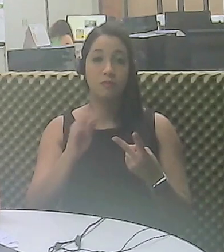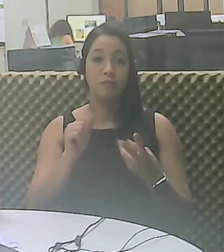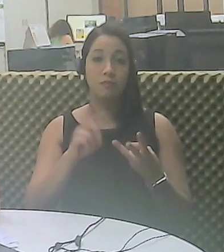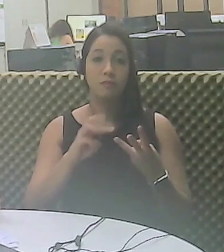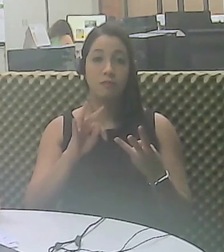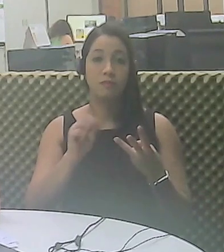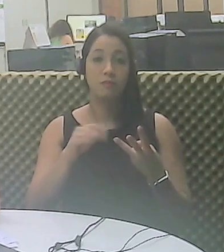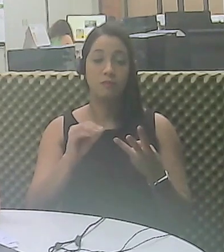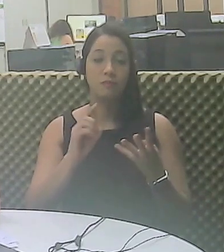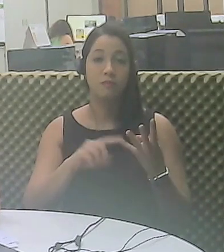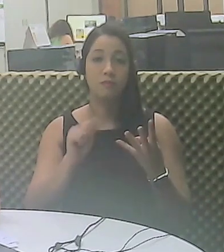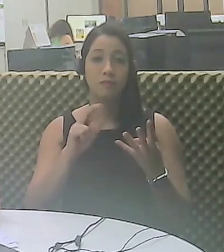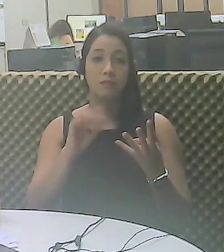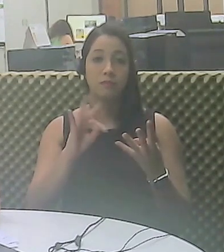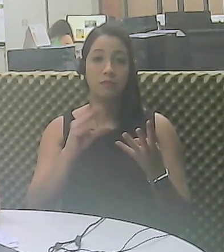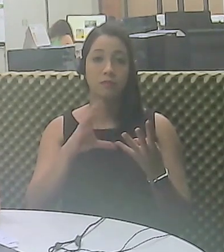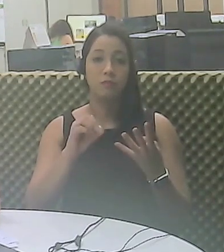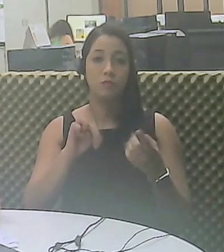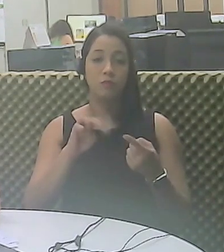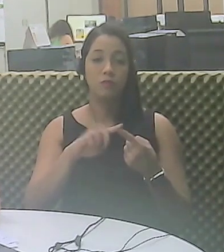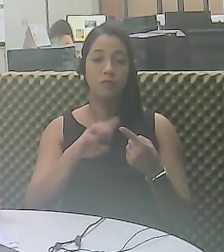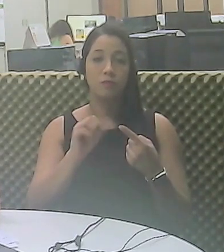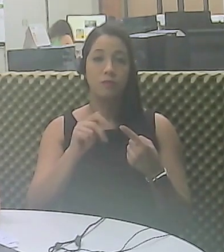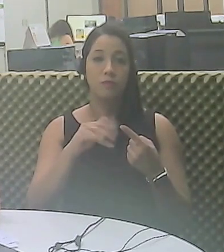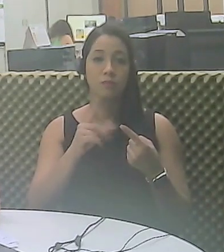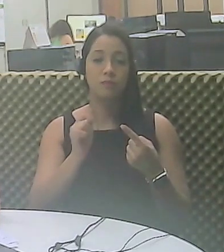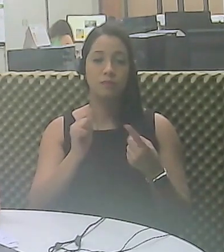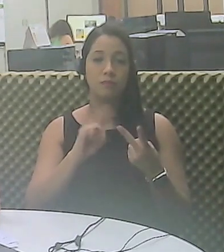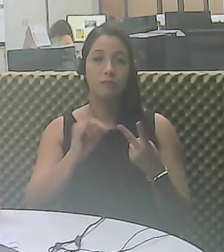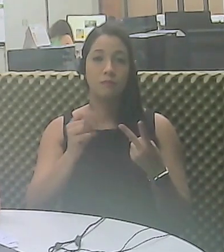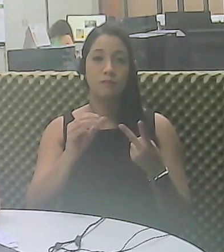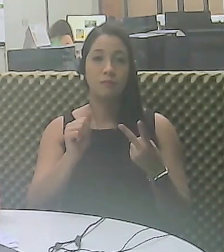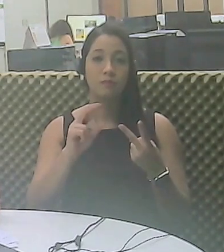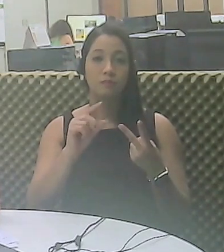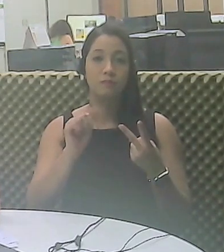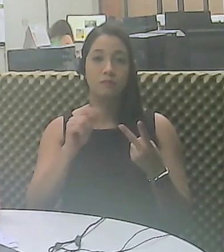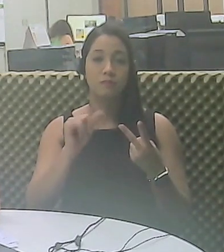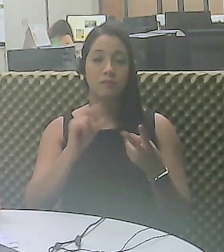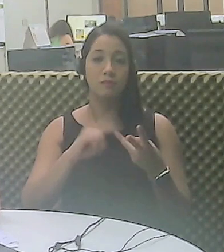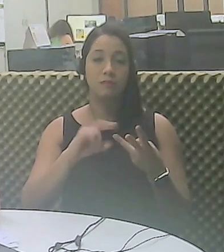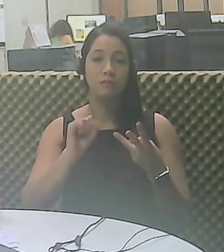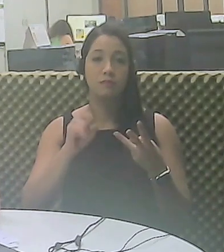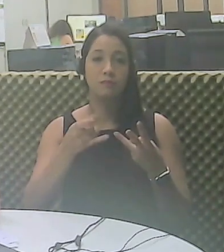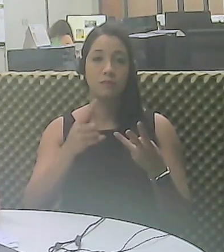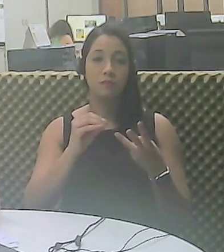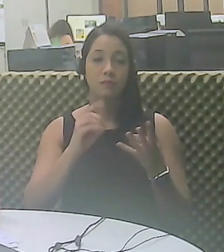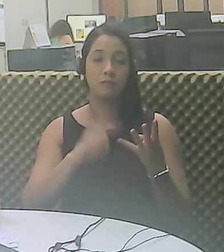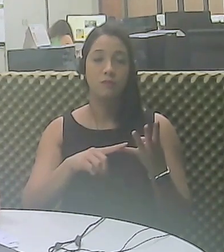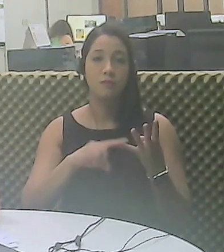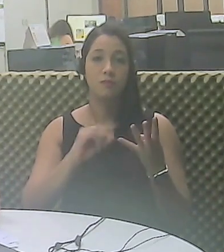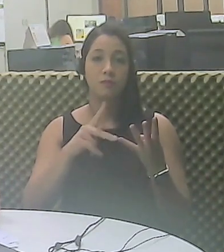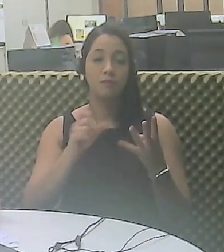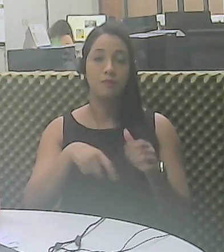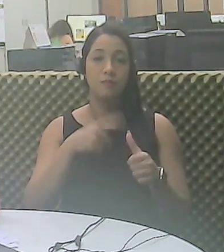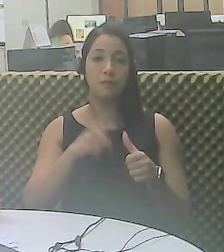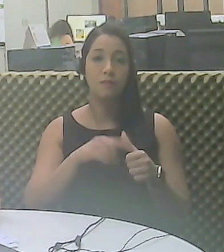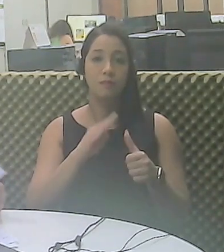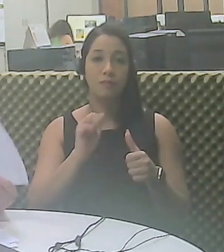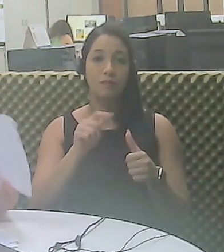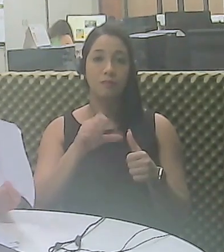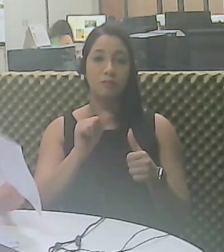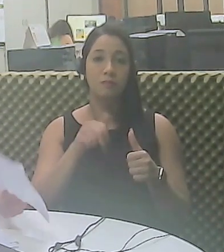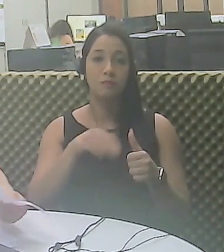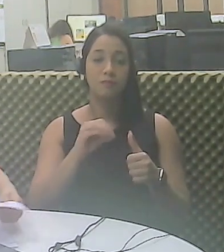mutambo, araticum, cabiúna, jacarandá, angico vermelho, aroeira, ipê amarelo e